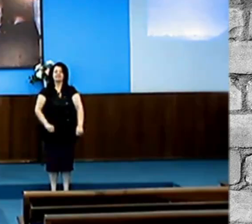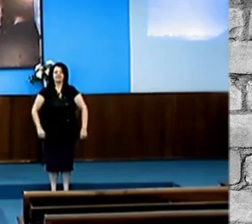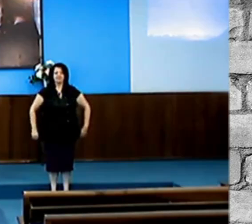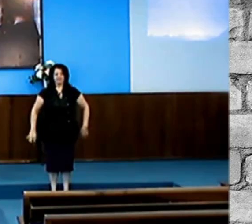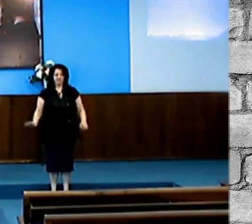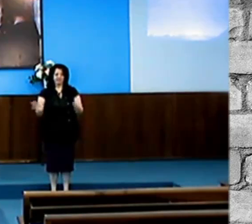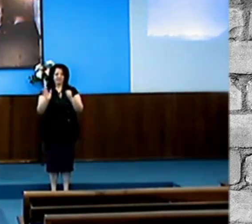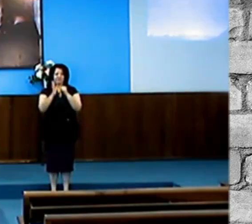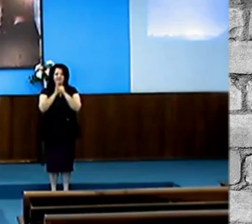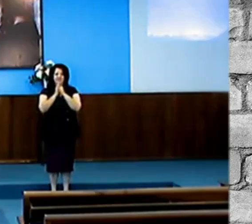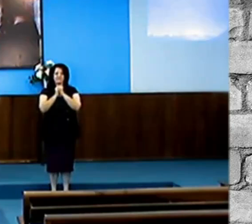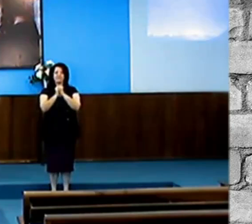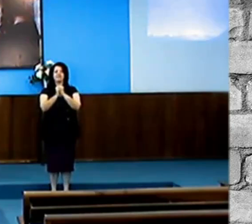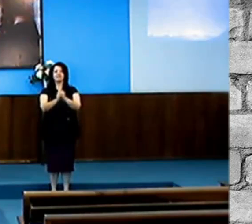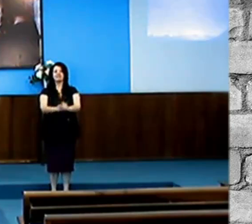Amém.